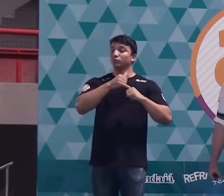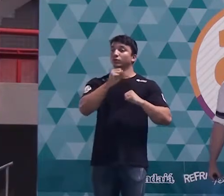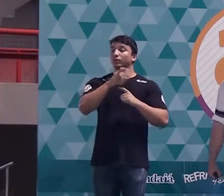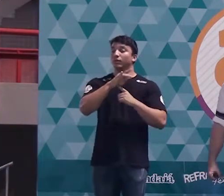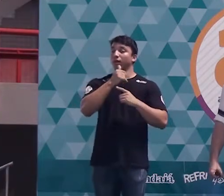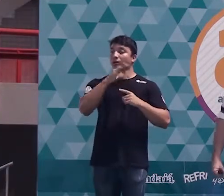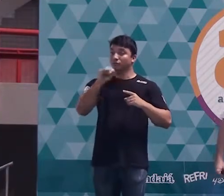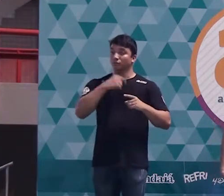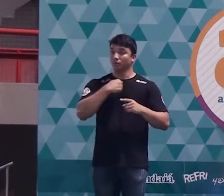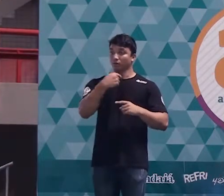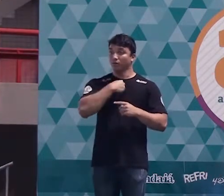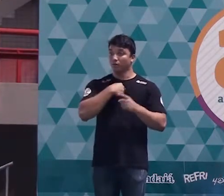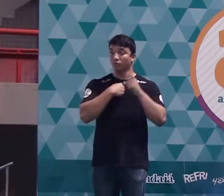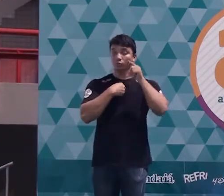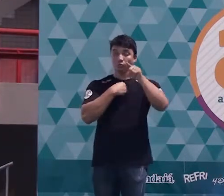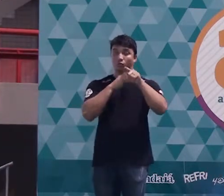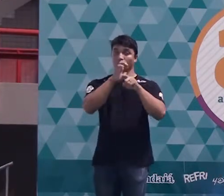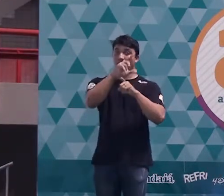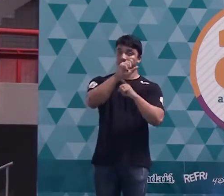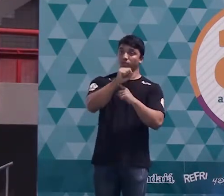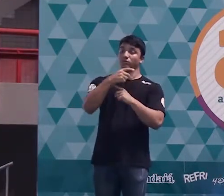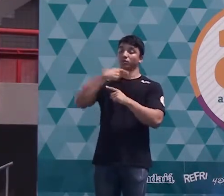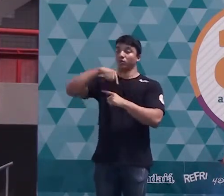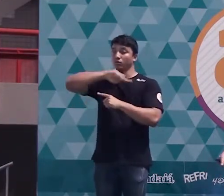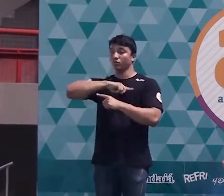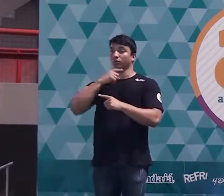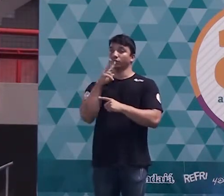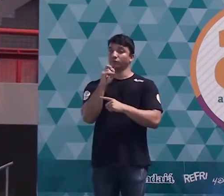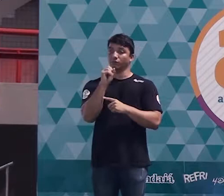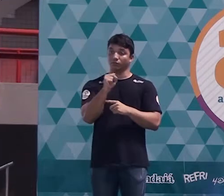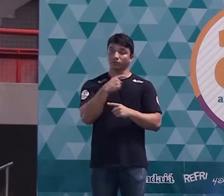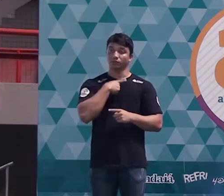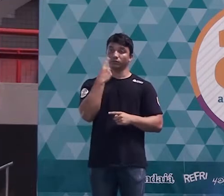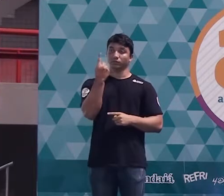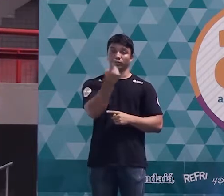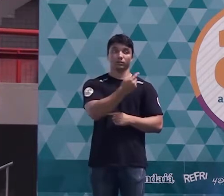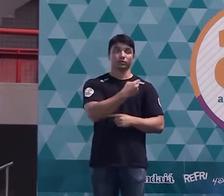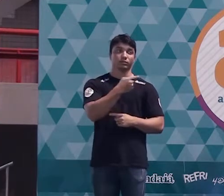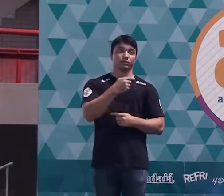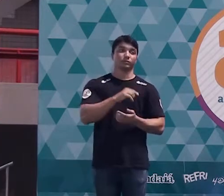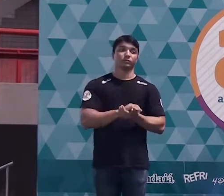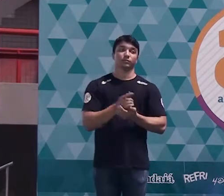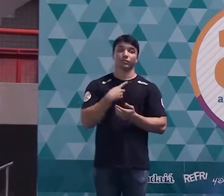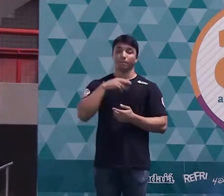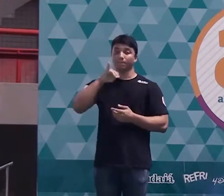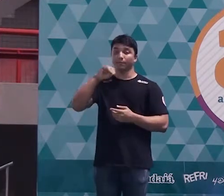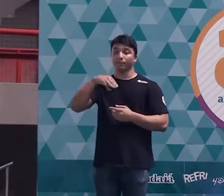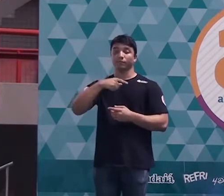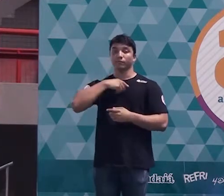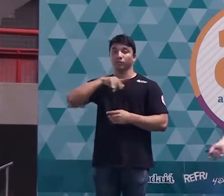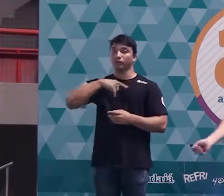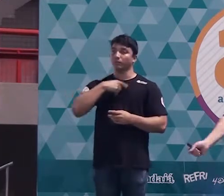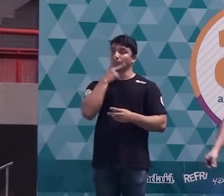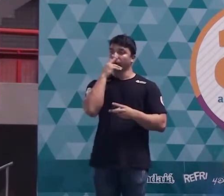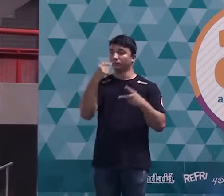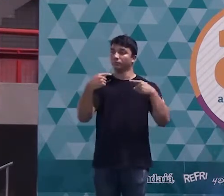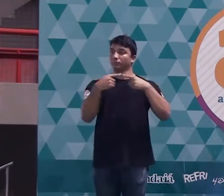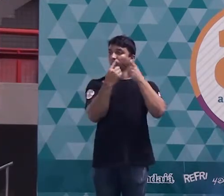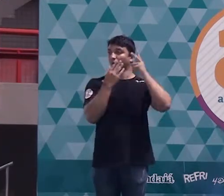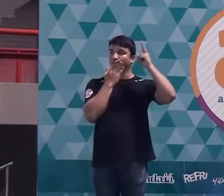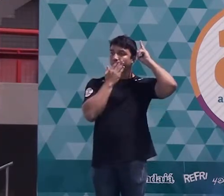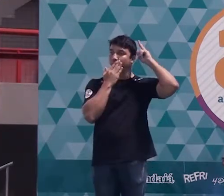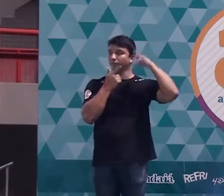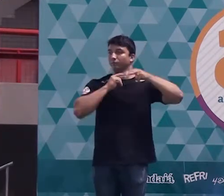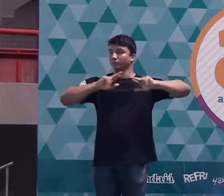o sujeito é eu, tu, ele, nós, vós, ele. Mim não vai. Mim vai. Né?